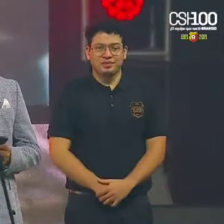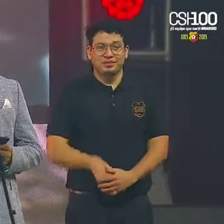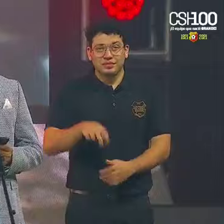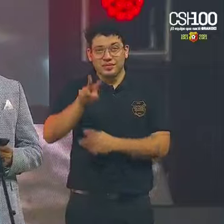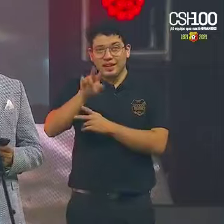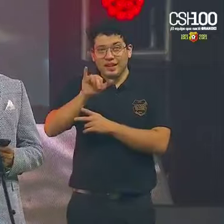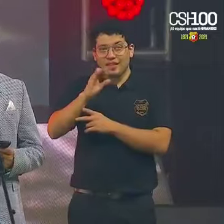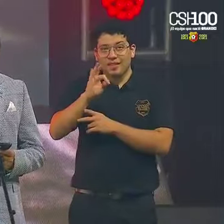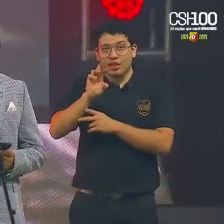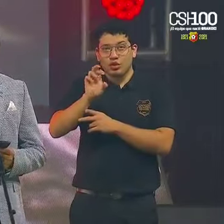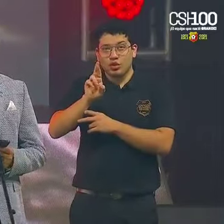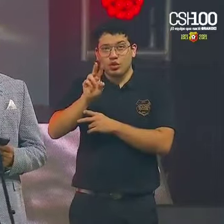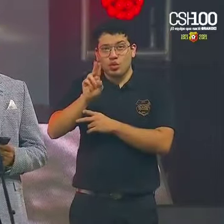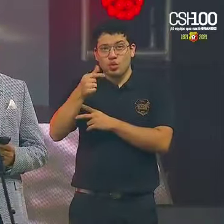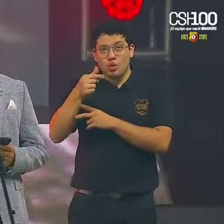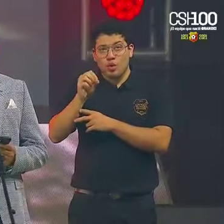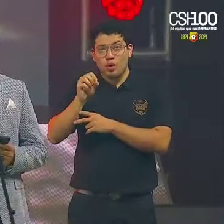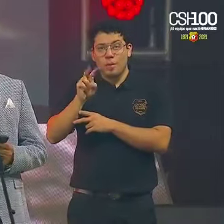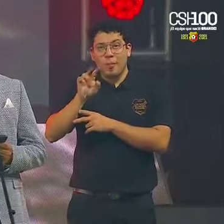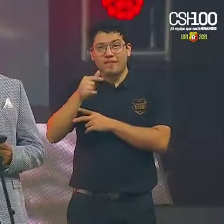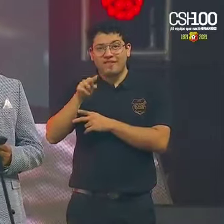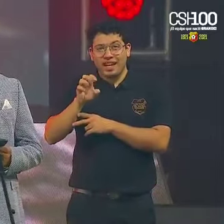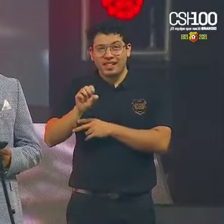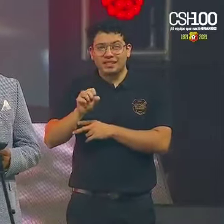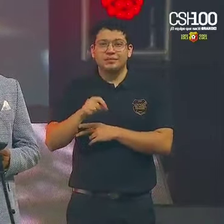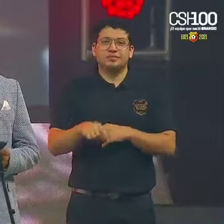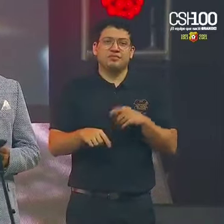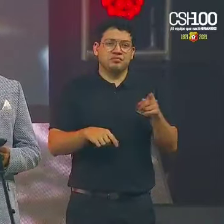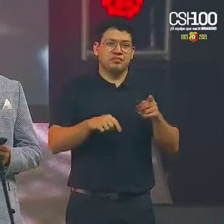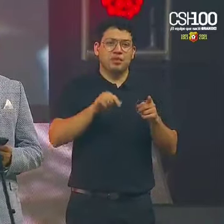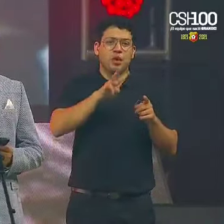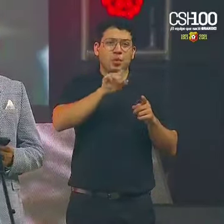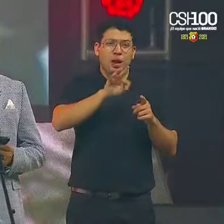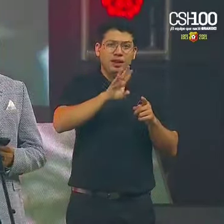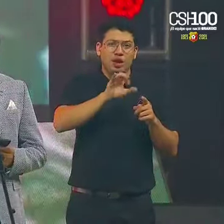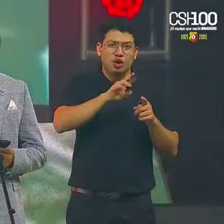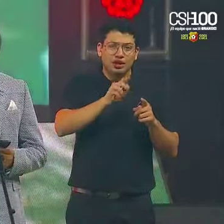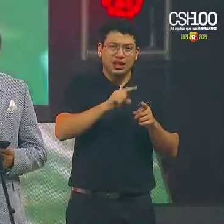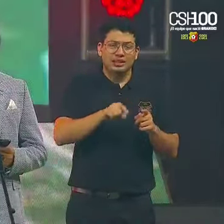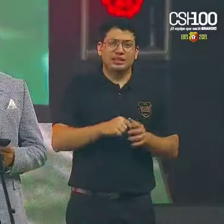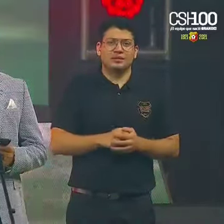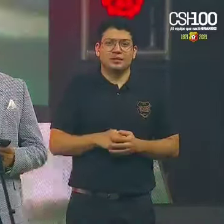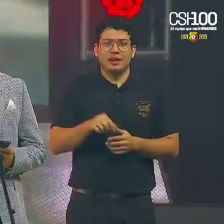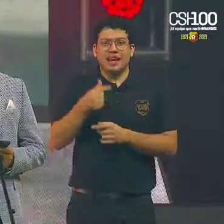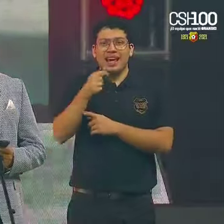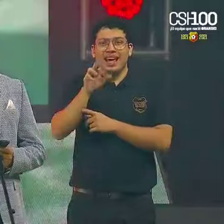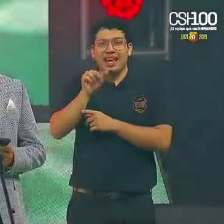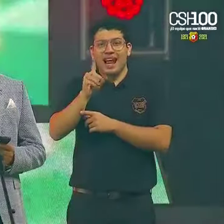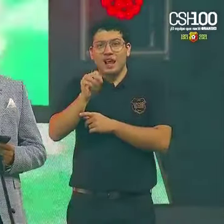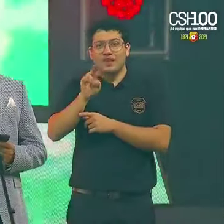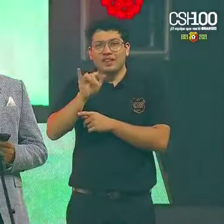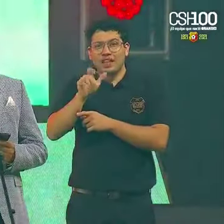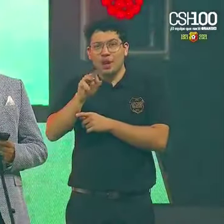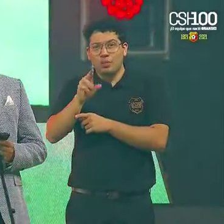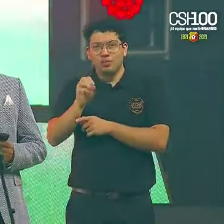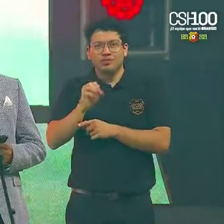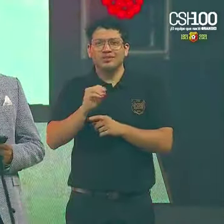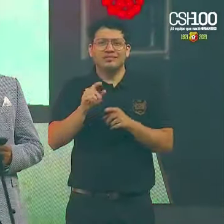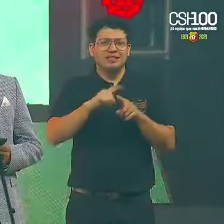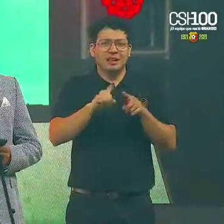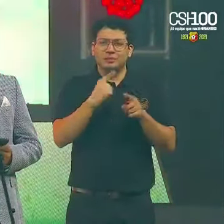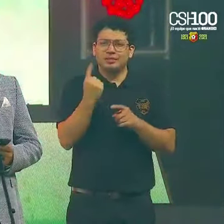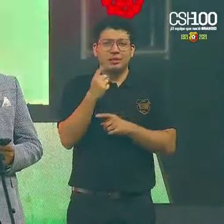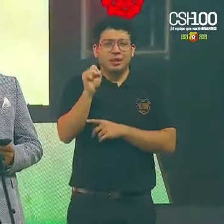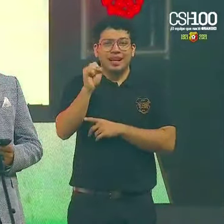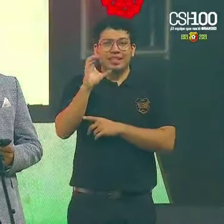Víctor Hugo Víquez, Henry Jiménez Dalorzo, Walter Cortés, Gerardo Villalobos y siempre a Scott, que